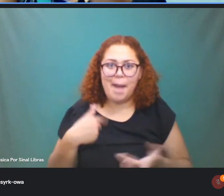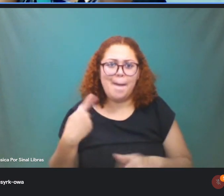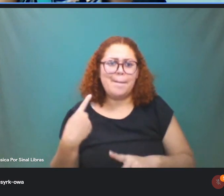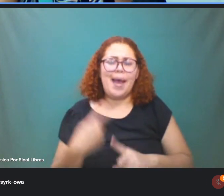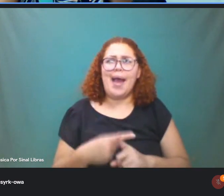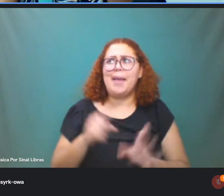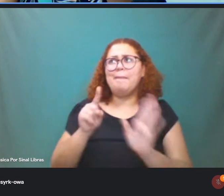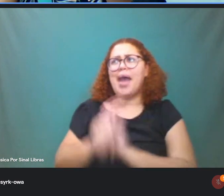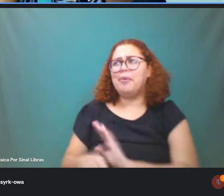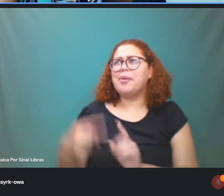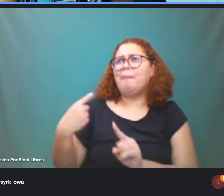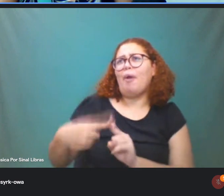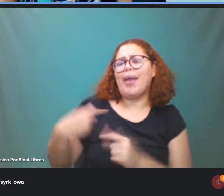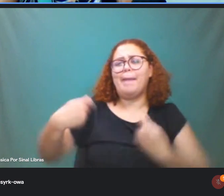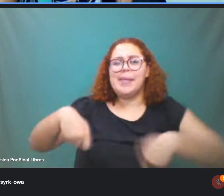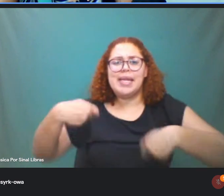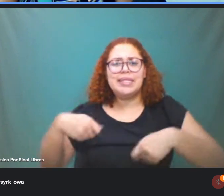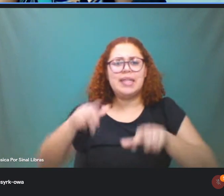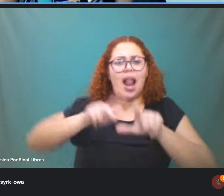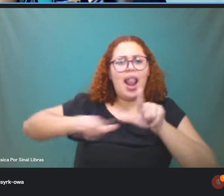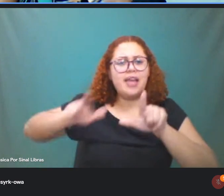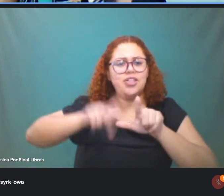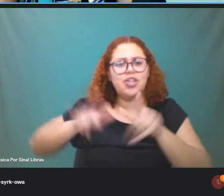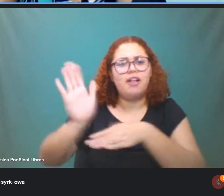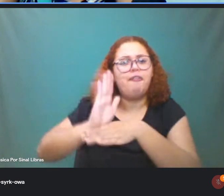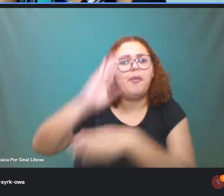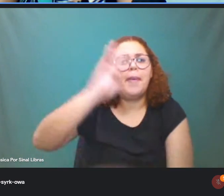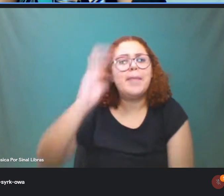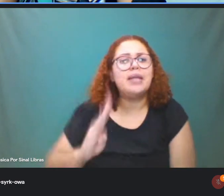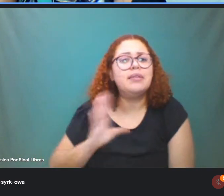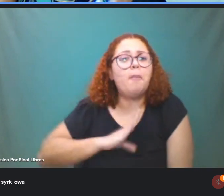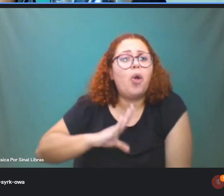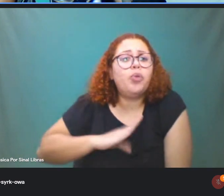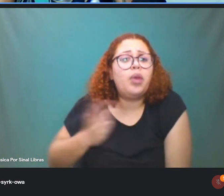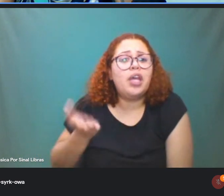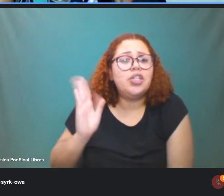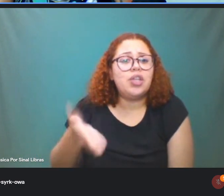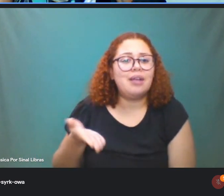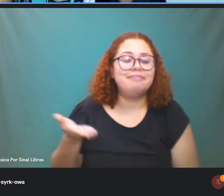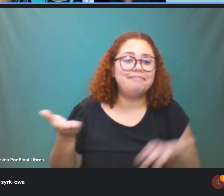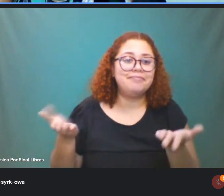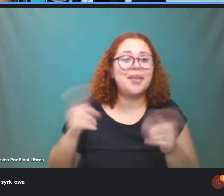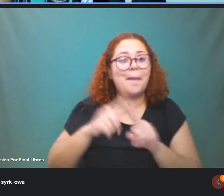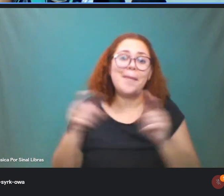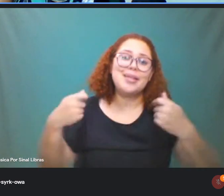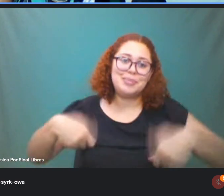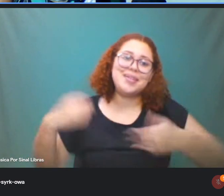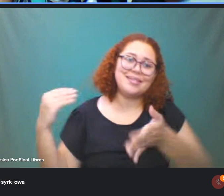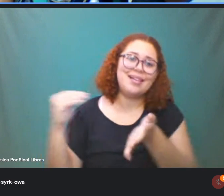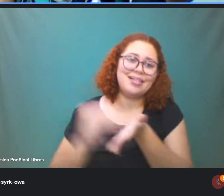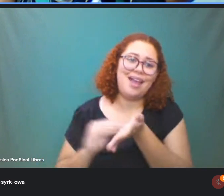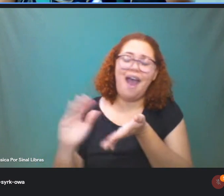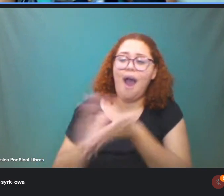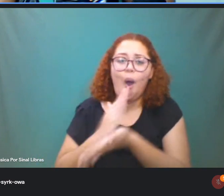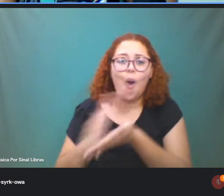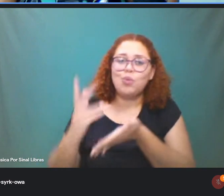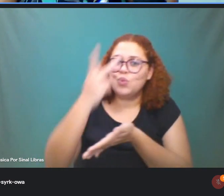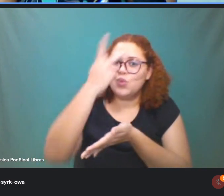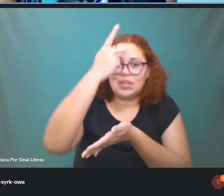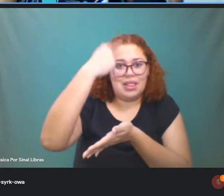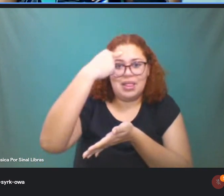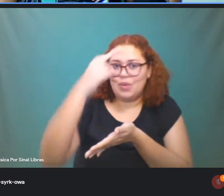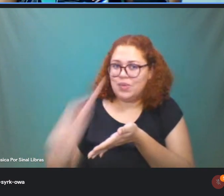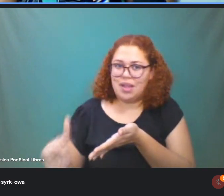lê através da legenda. Então, é preciso se incluir, é preciso que os filmes em português tenham a legenda, e por isso